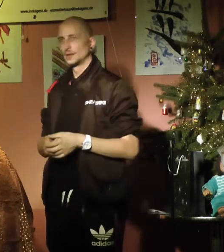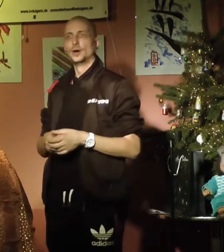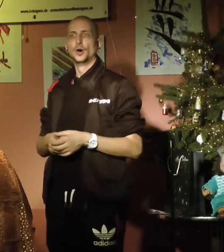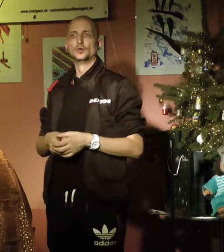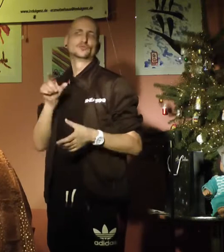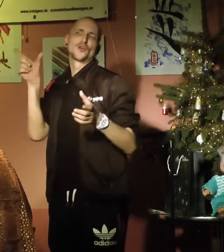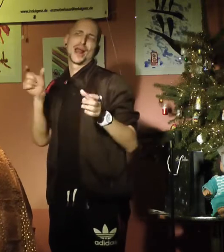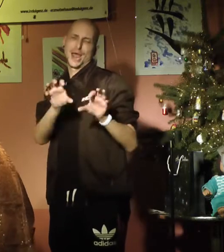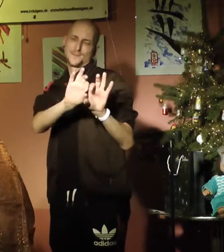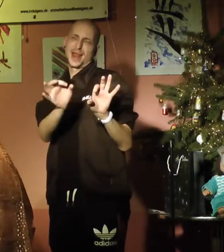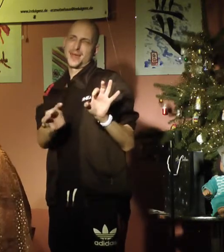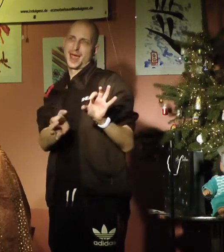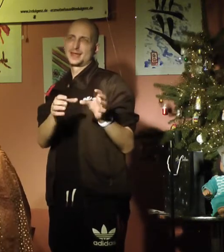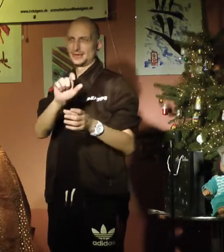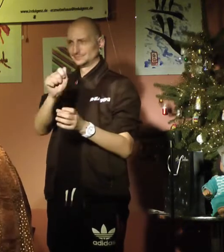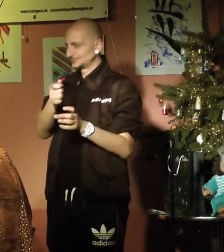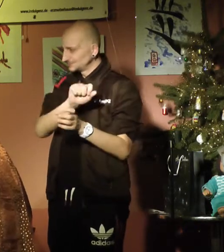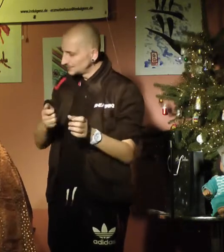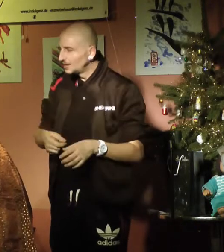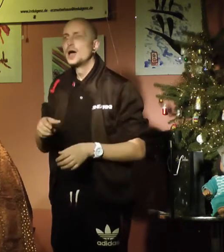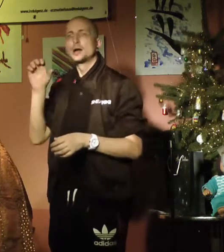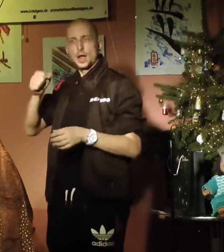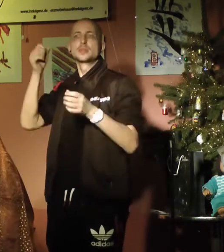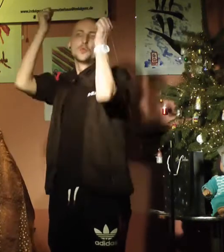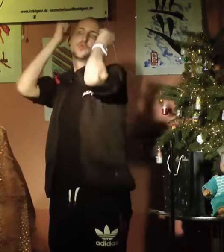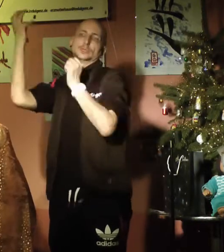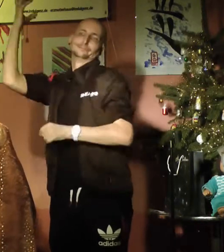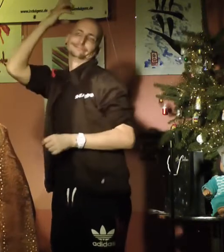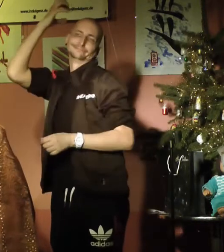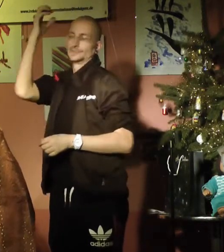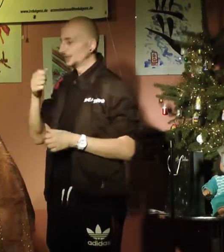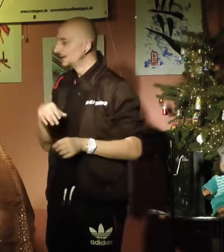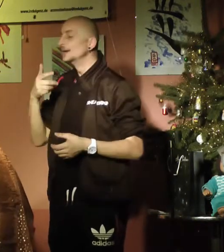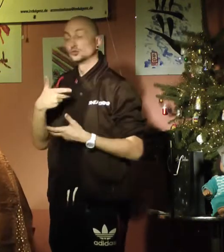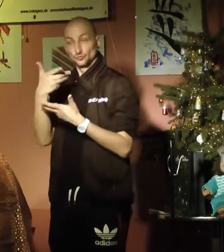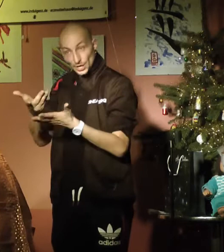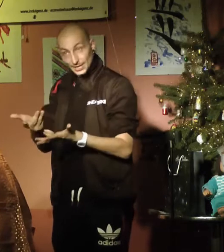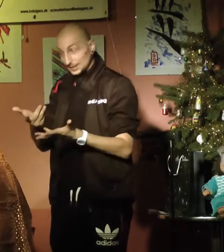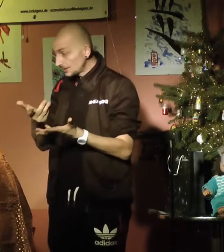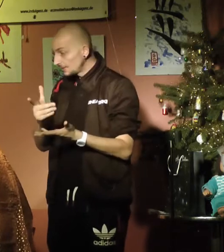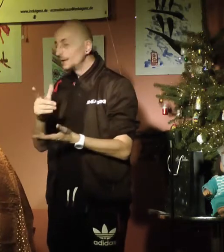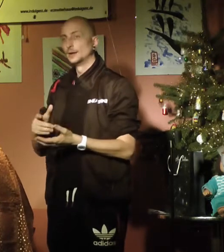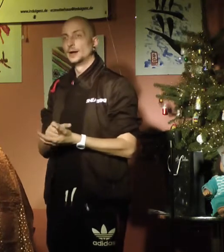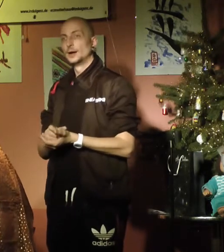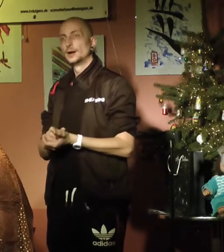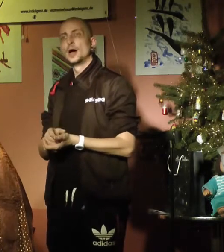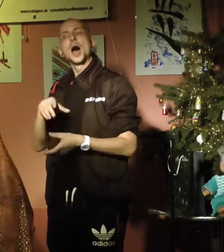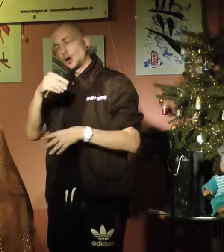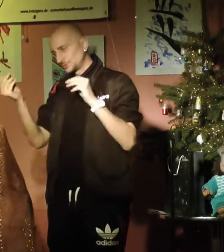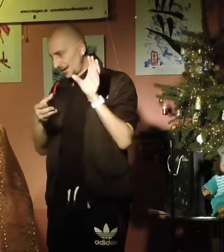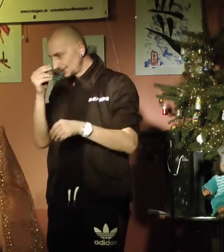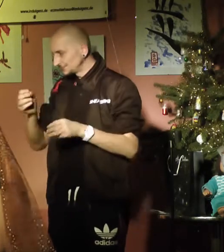Aber kann man sich vielleicht auf den Hut trapieren oder so. Und ein Geschenk. Ludwig, das müssen wir natürlich noch